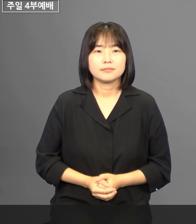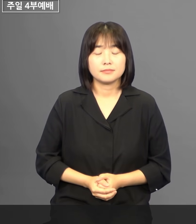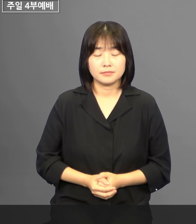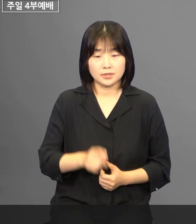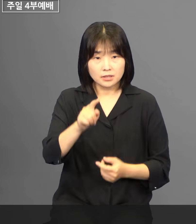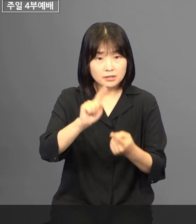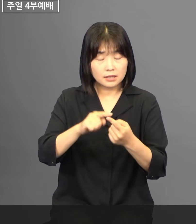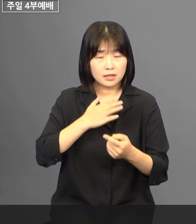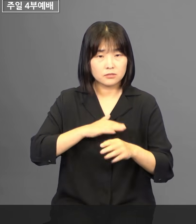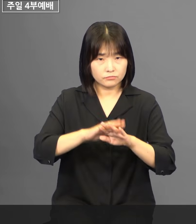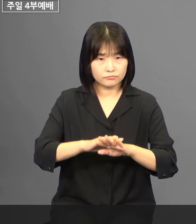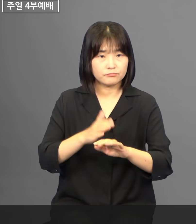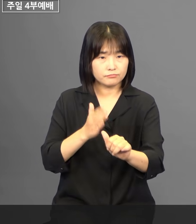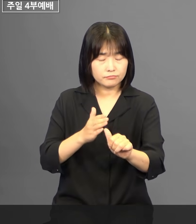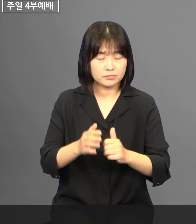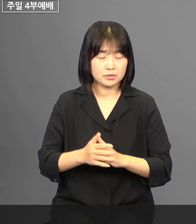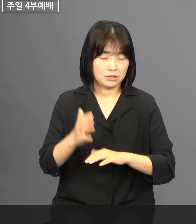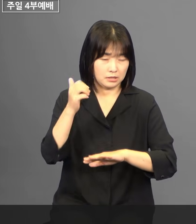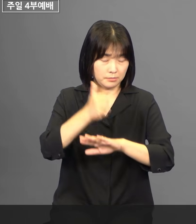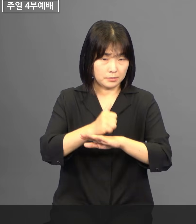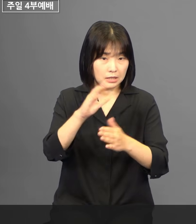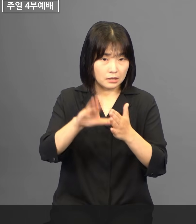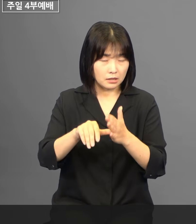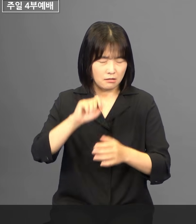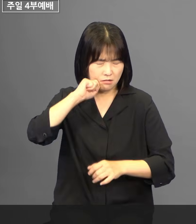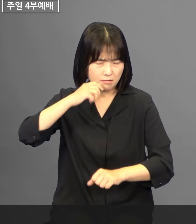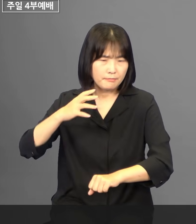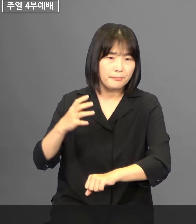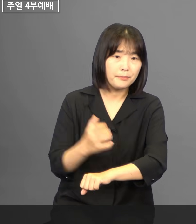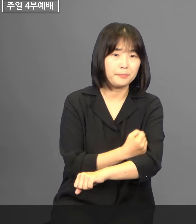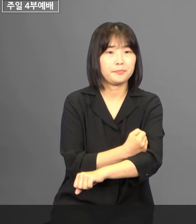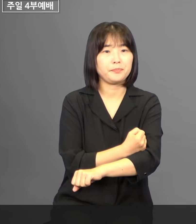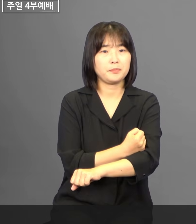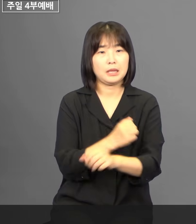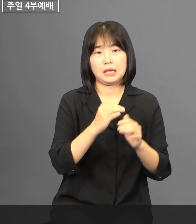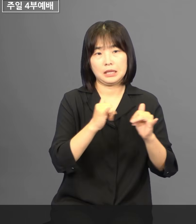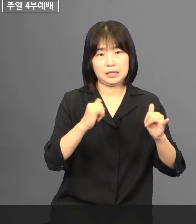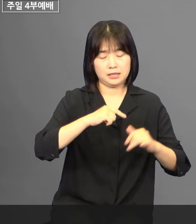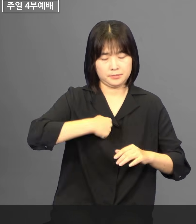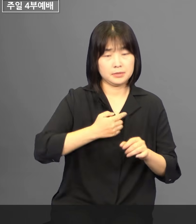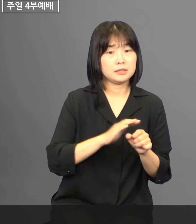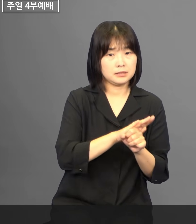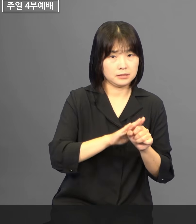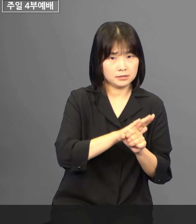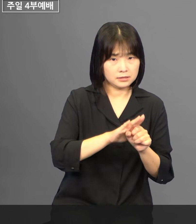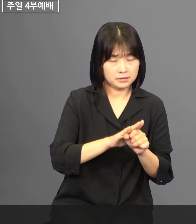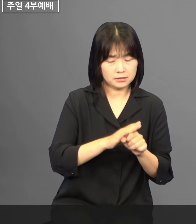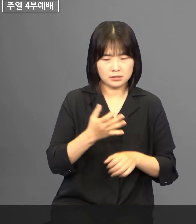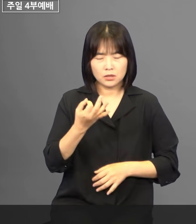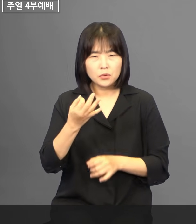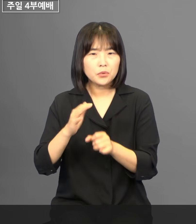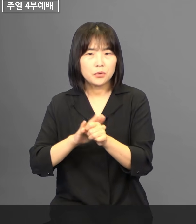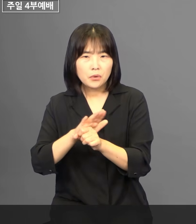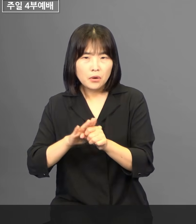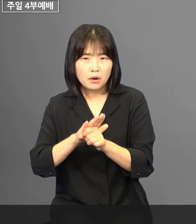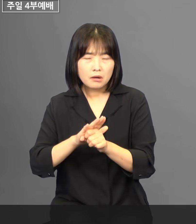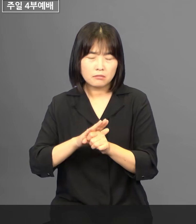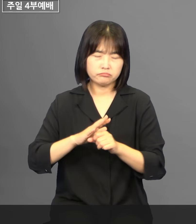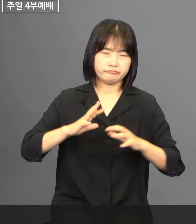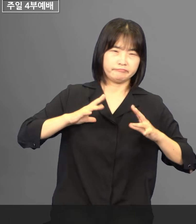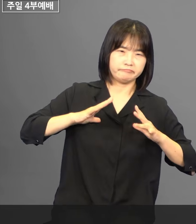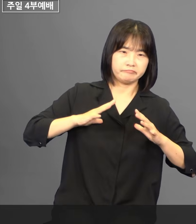그대는 이것을 알아두십시오. 말세에 어려운 때가 올 것입니다. 사람들은 자기를 사랑하며